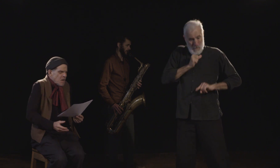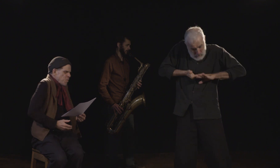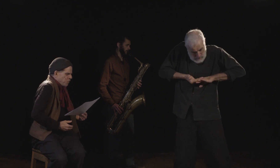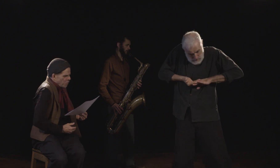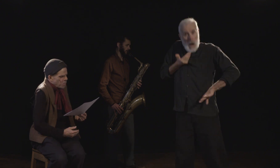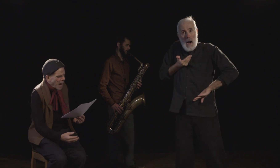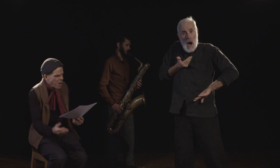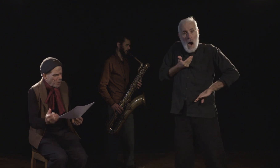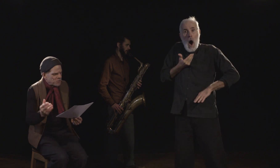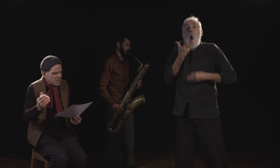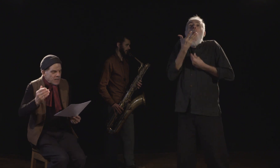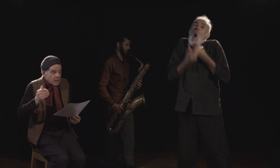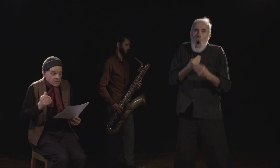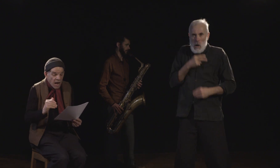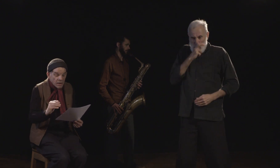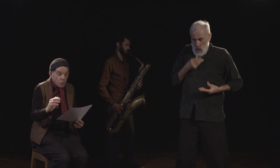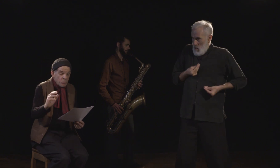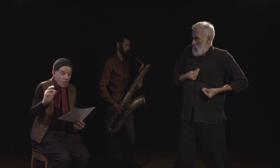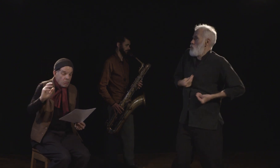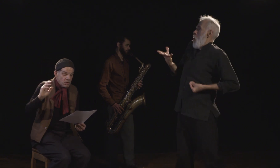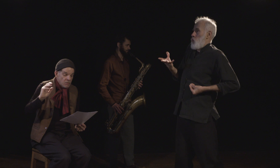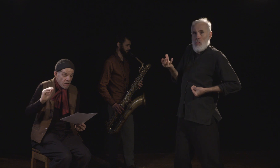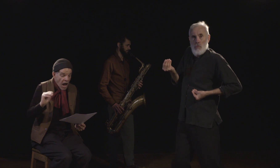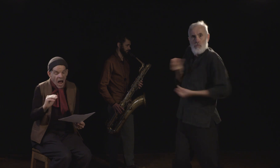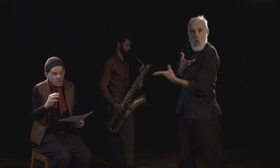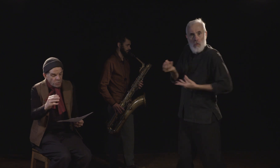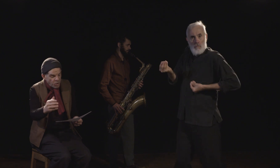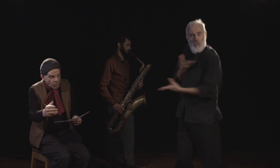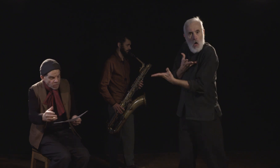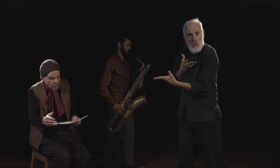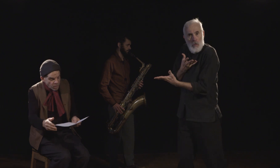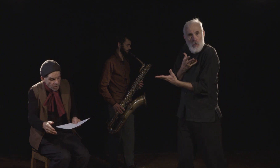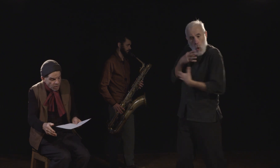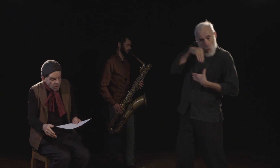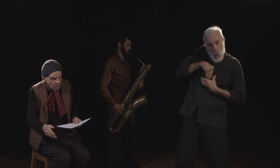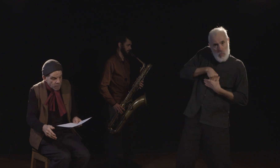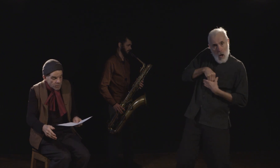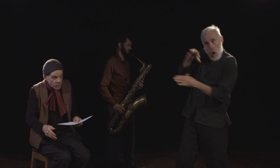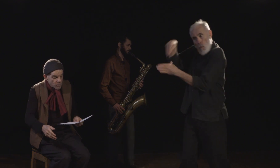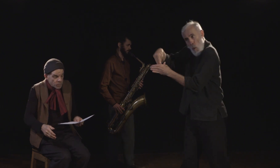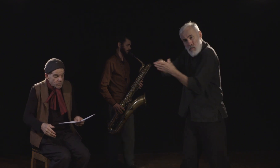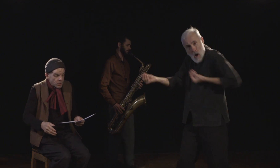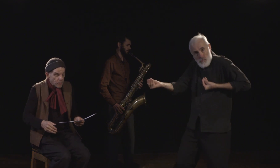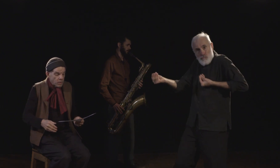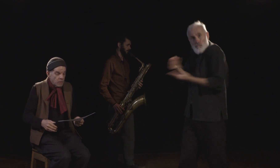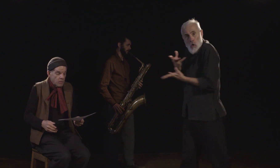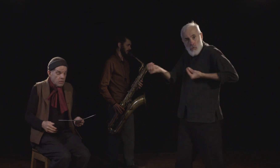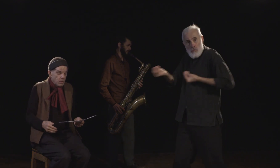partager, pour se le balancer d'un dedans à un dedans.